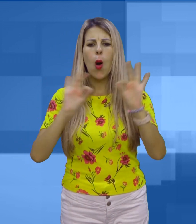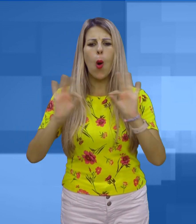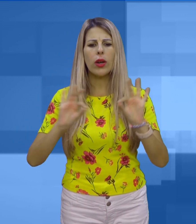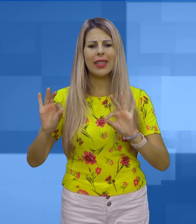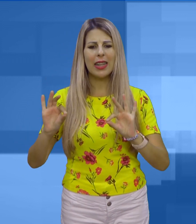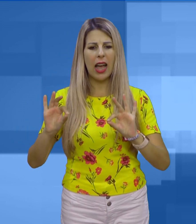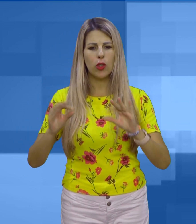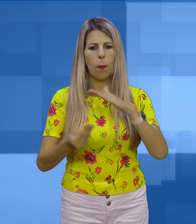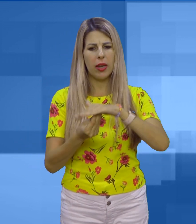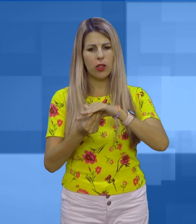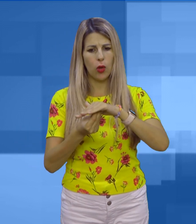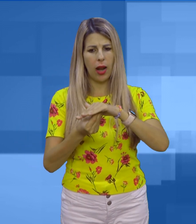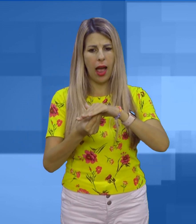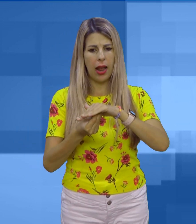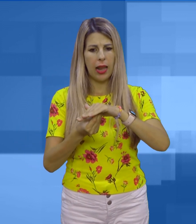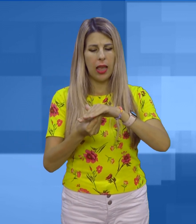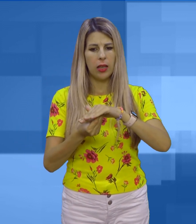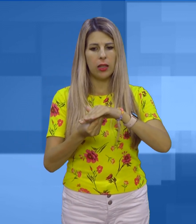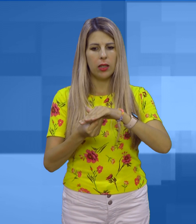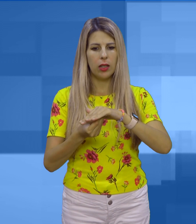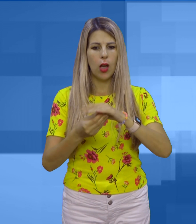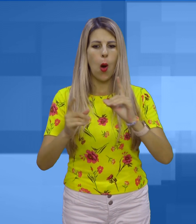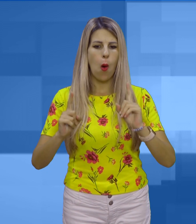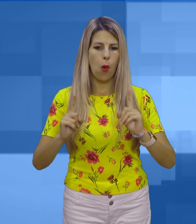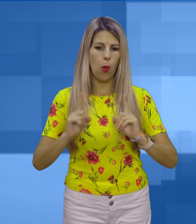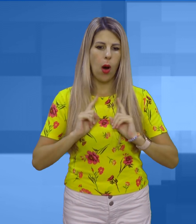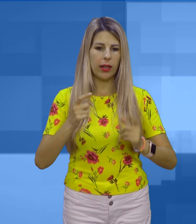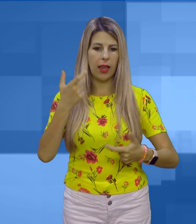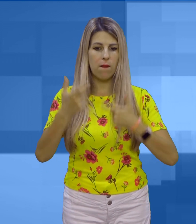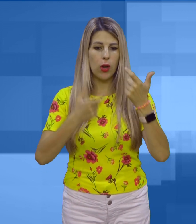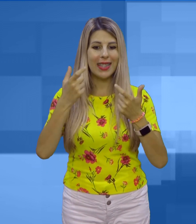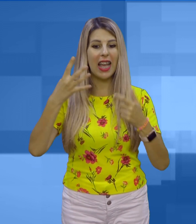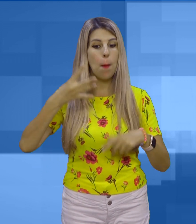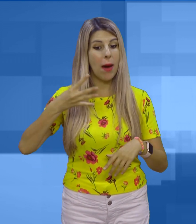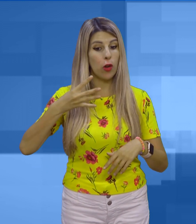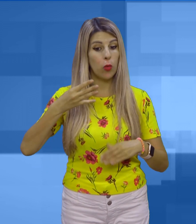a bordo dell'elicottero proveniente dalla base di Sorgono e del Super Puma,